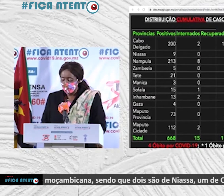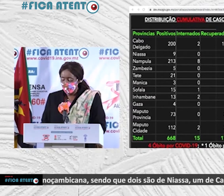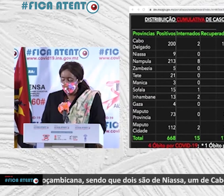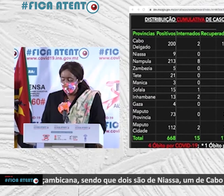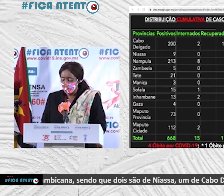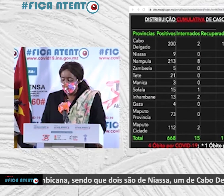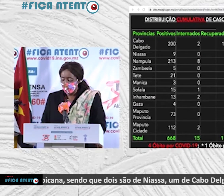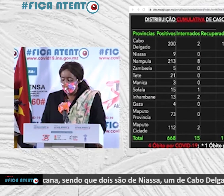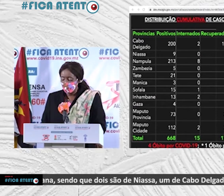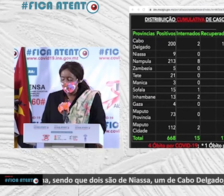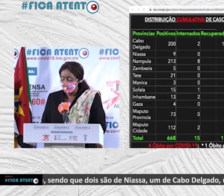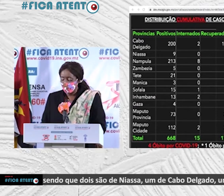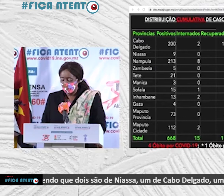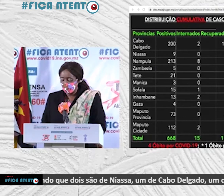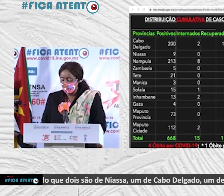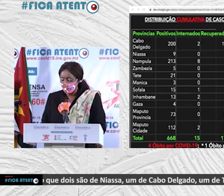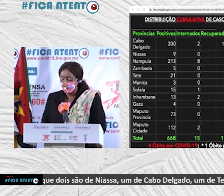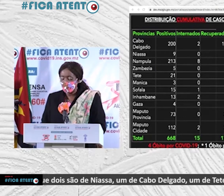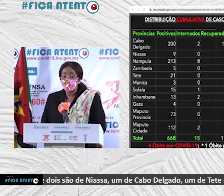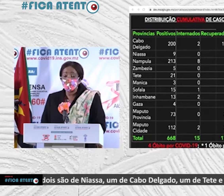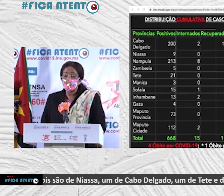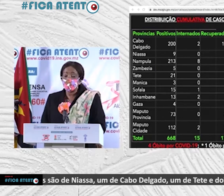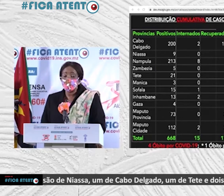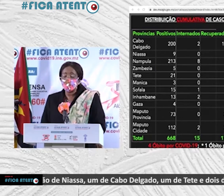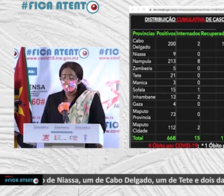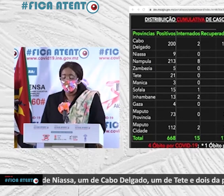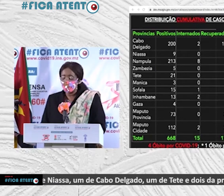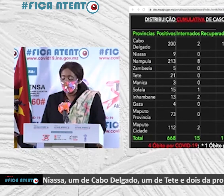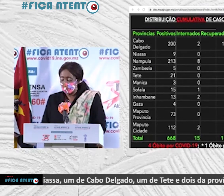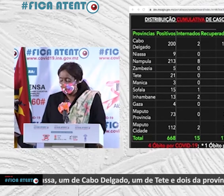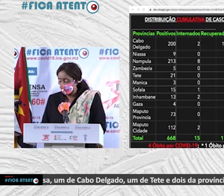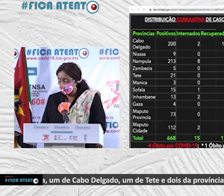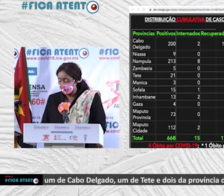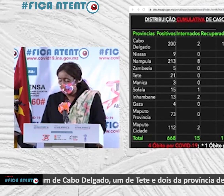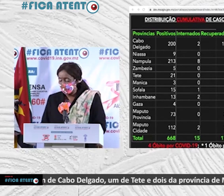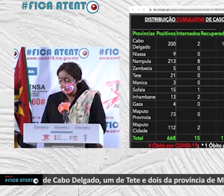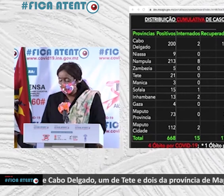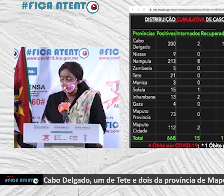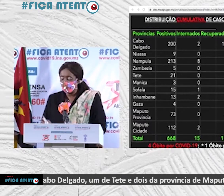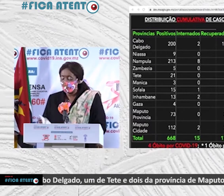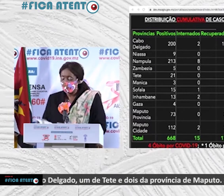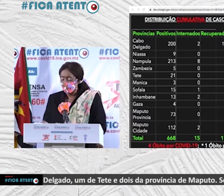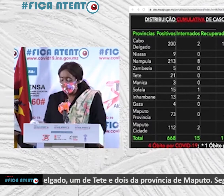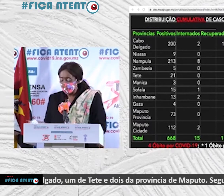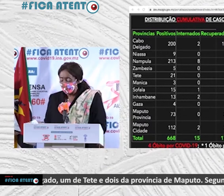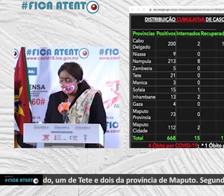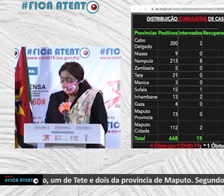Gaza 1, província de Maputo 42 e cidade de Maputo 67.